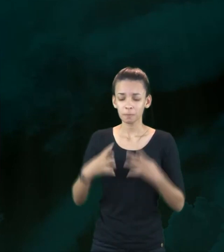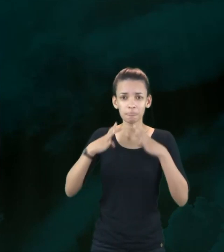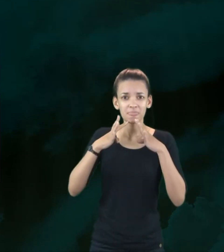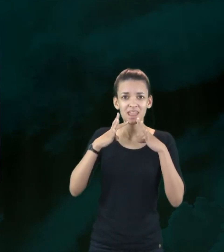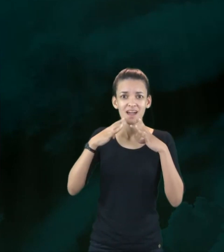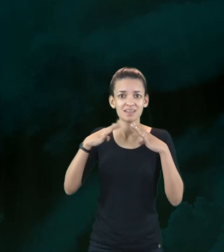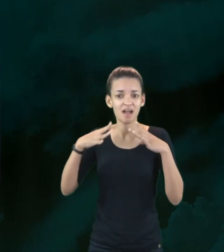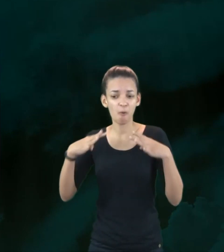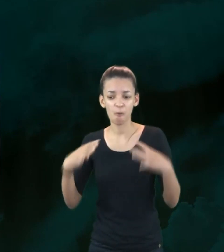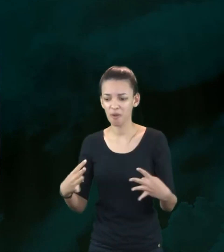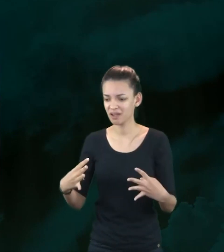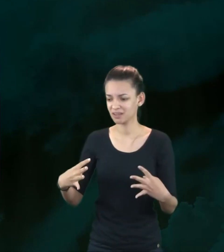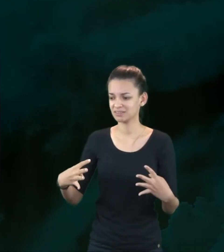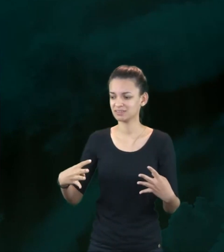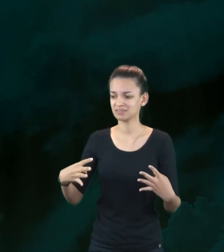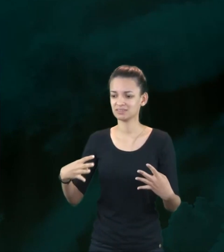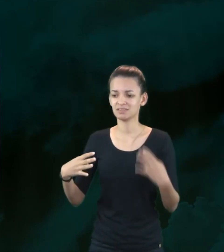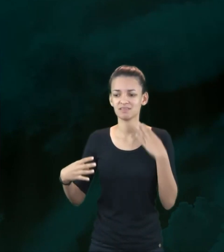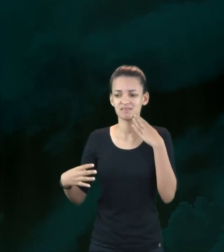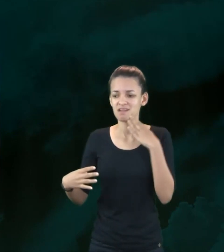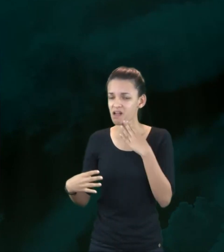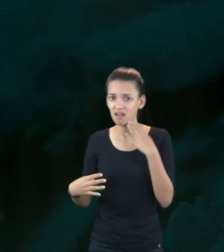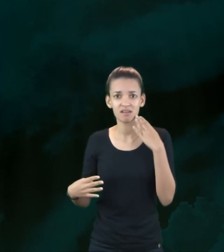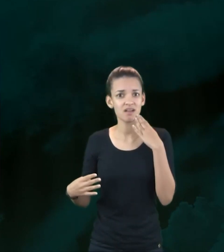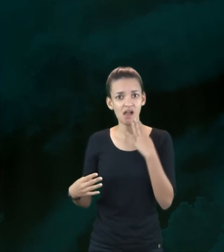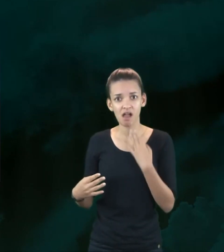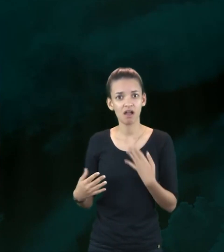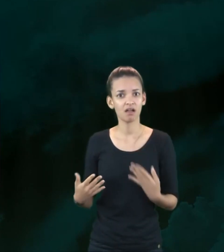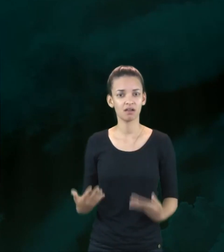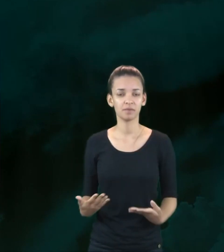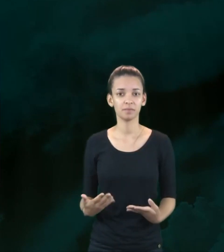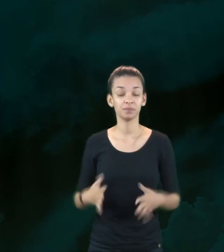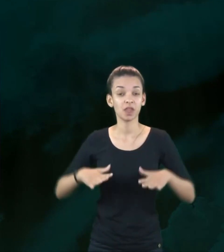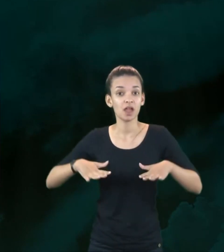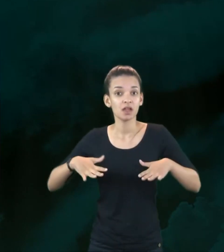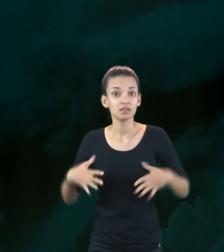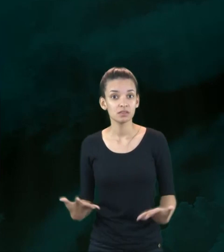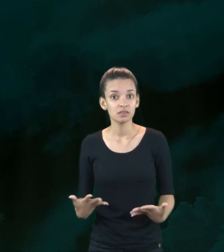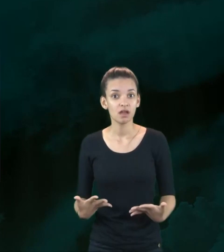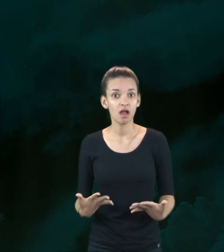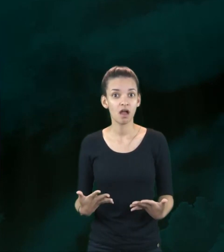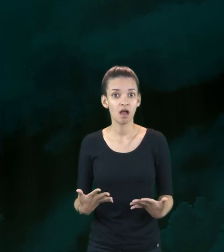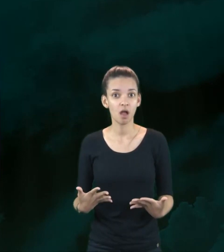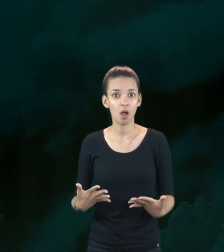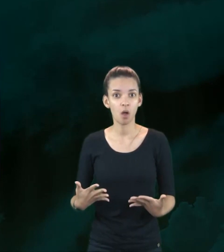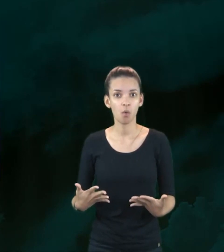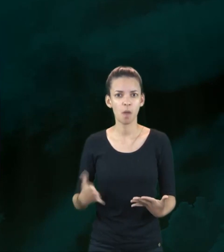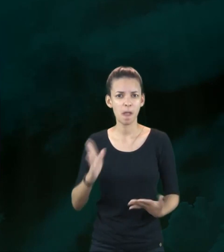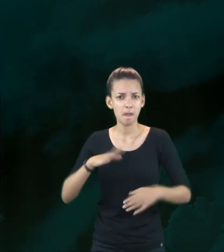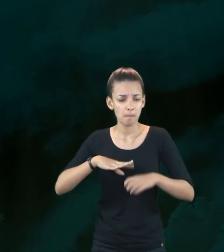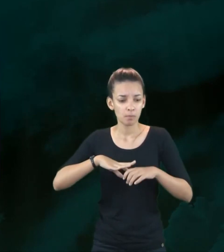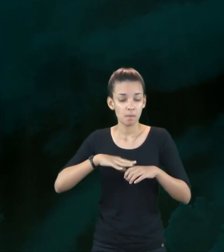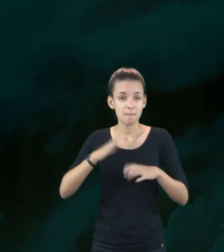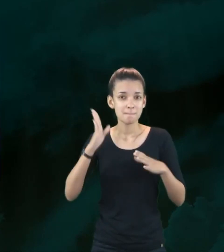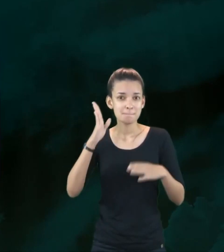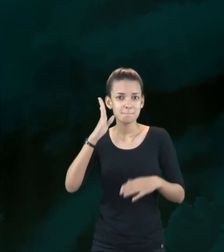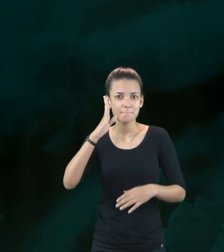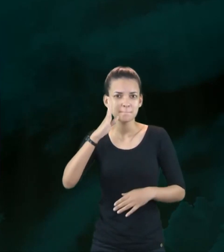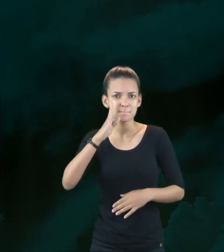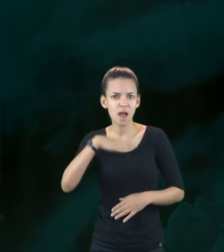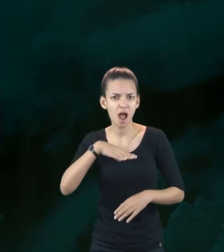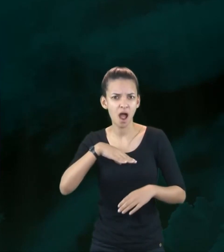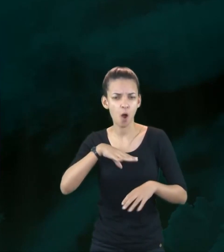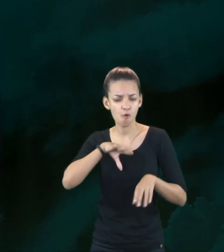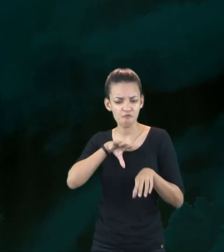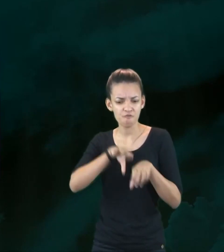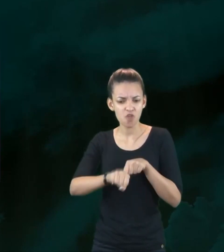física de entre os homens. Aí começou a entrar muita maldade e muita